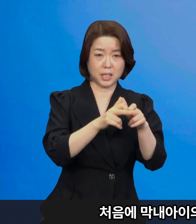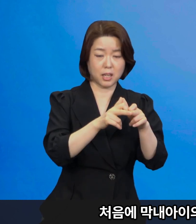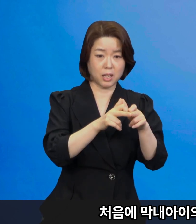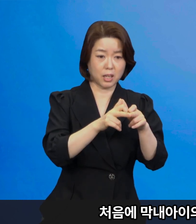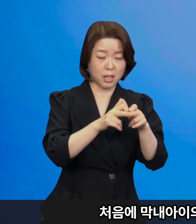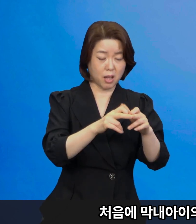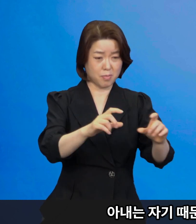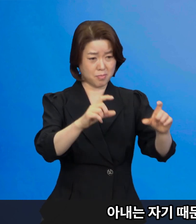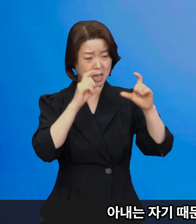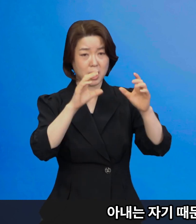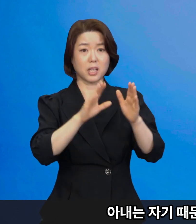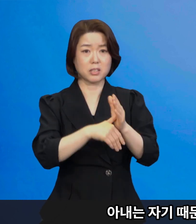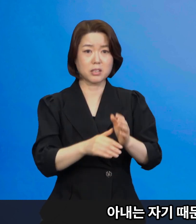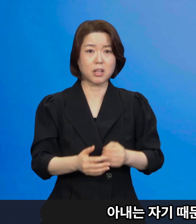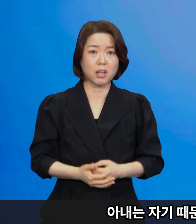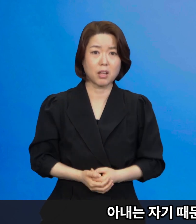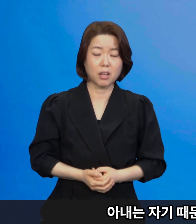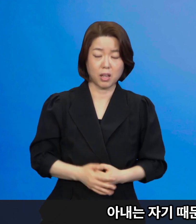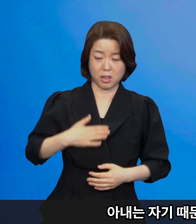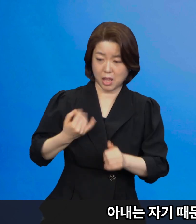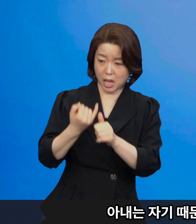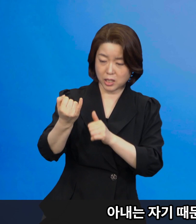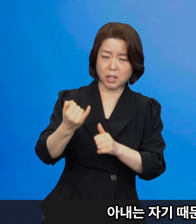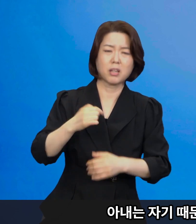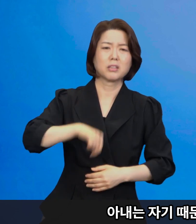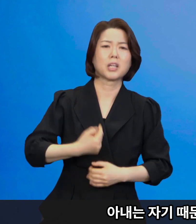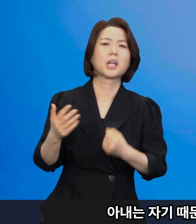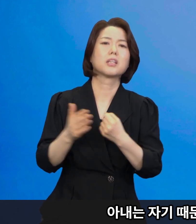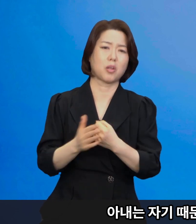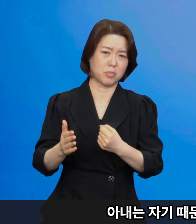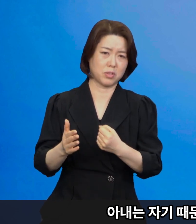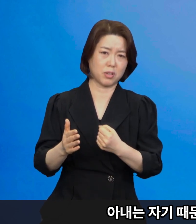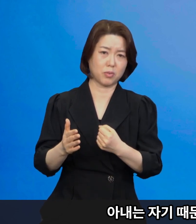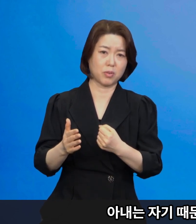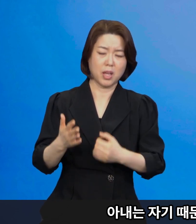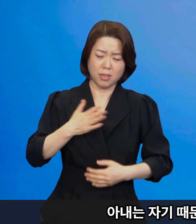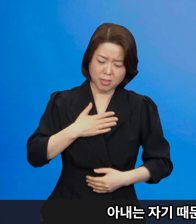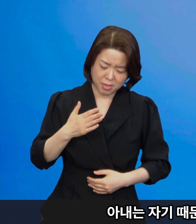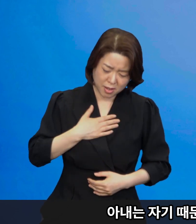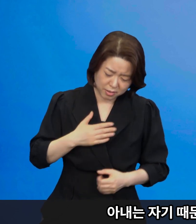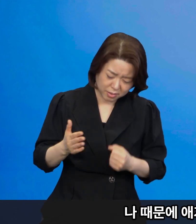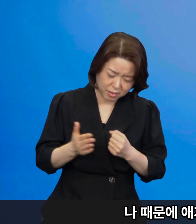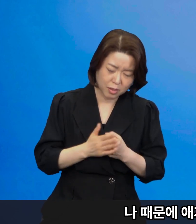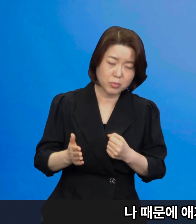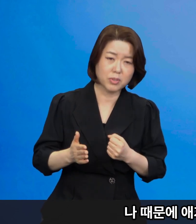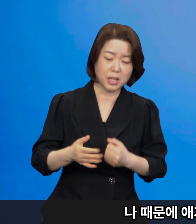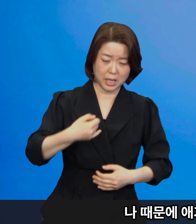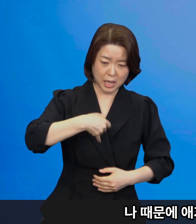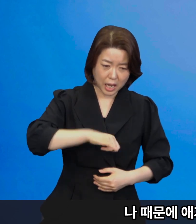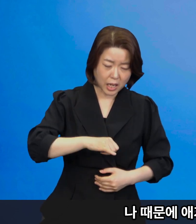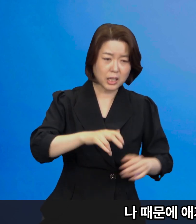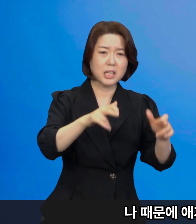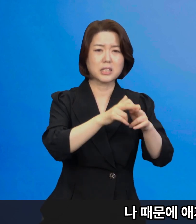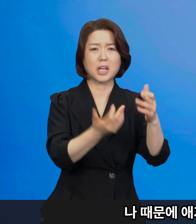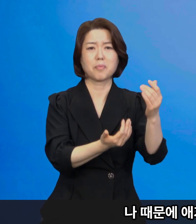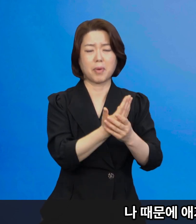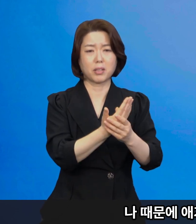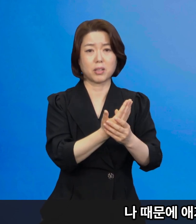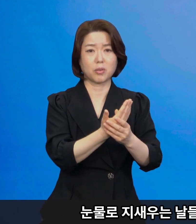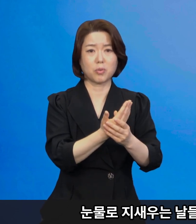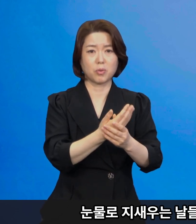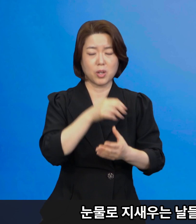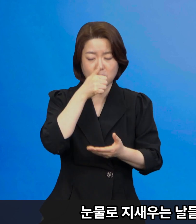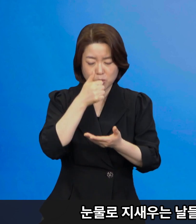들었을 때 아내는 자기 때문이라고, 나 때문이라고, 나 때문에 애가 이렇게 된